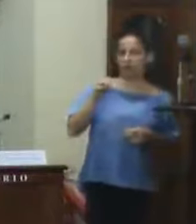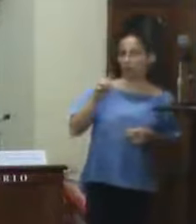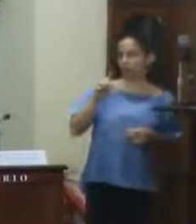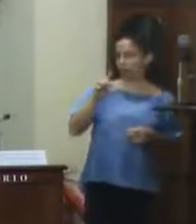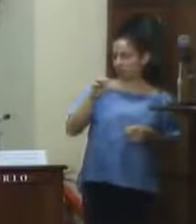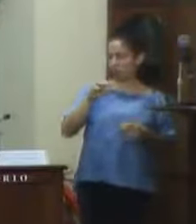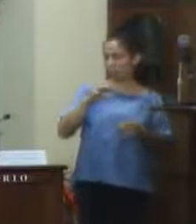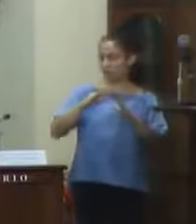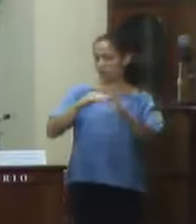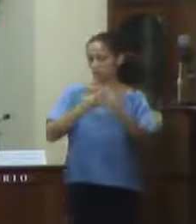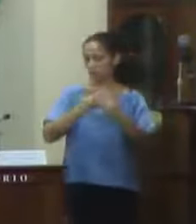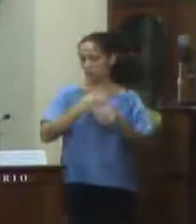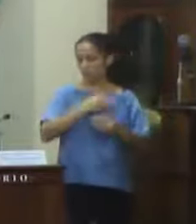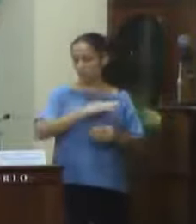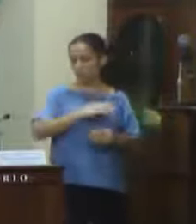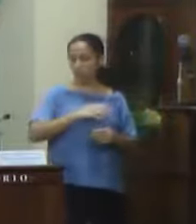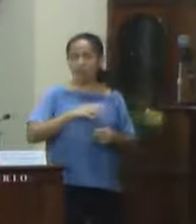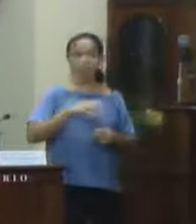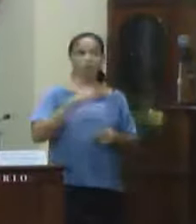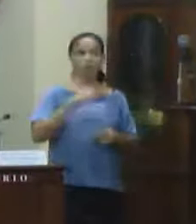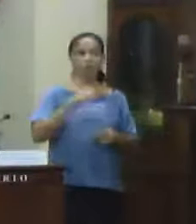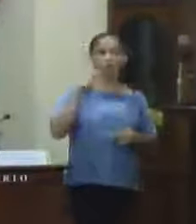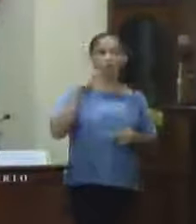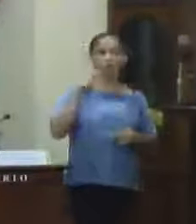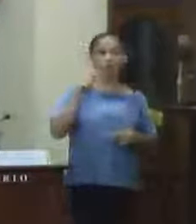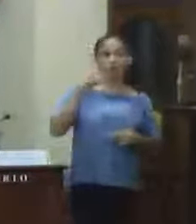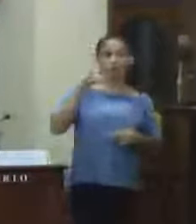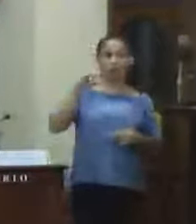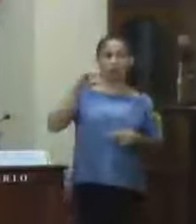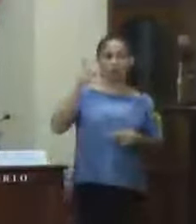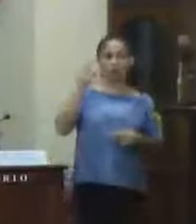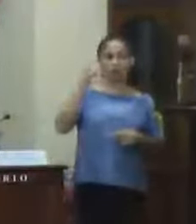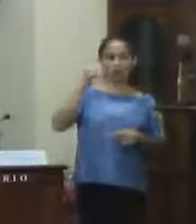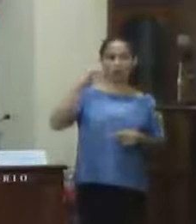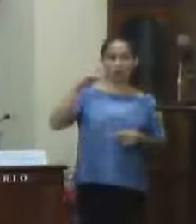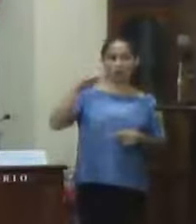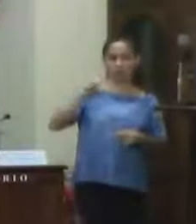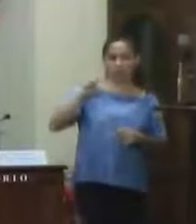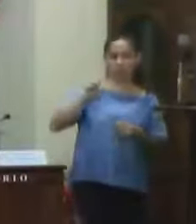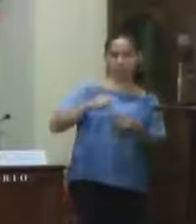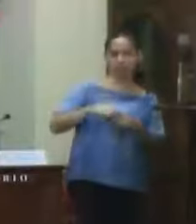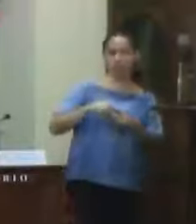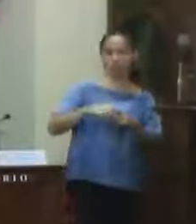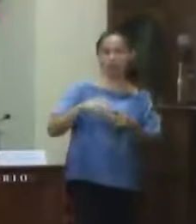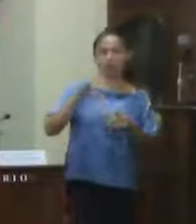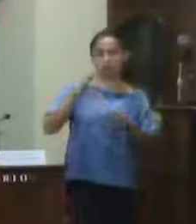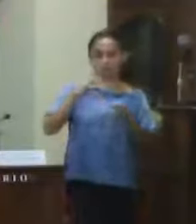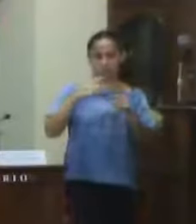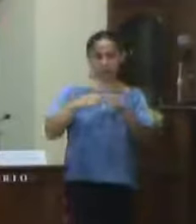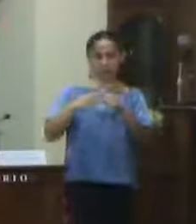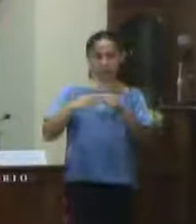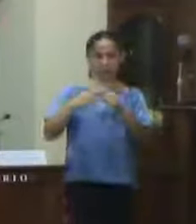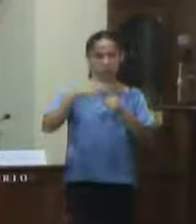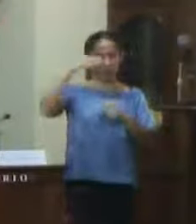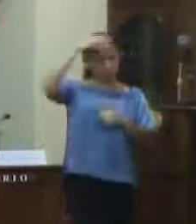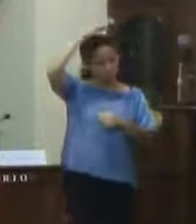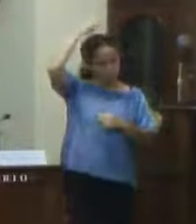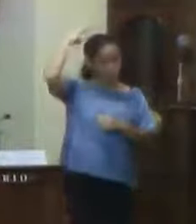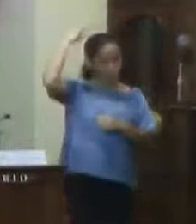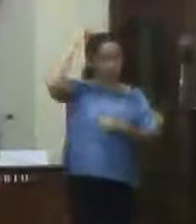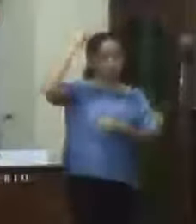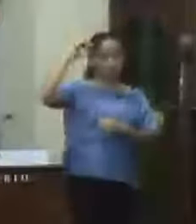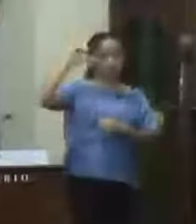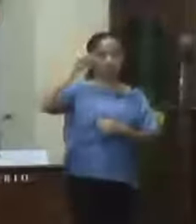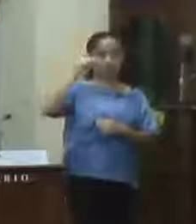do colégio Guilherme Milvard, no nosso distrito, Alexander conquistou a medalha de prata na Olimpíada Brasileira de Física das